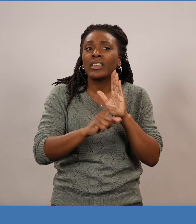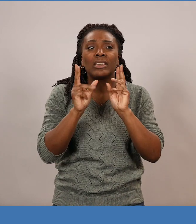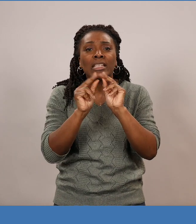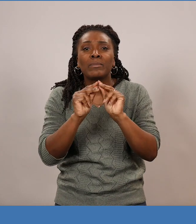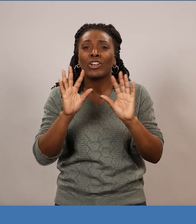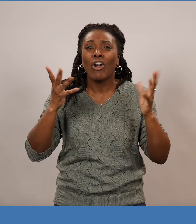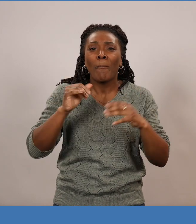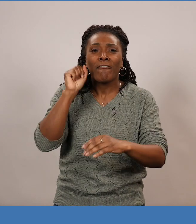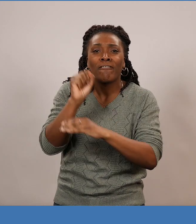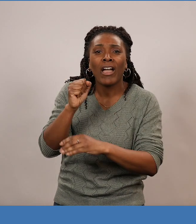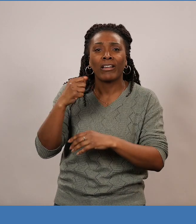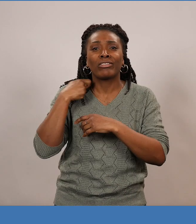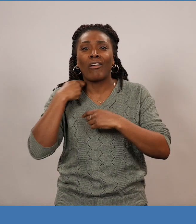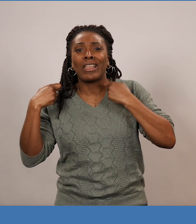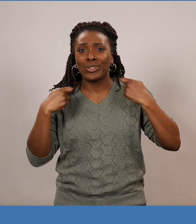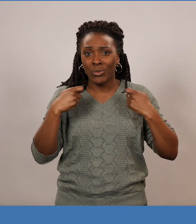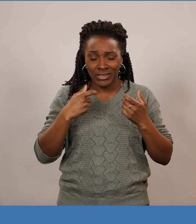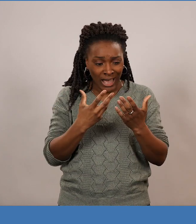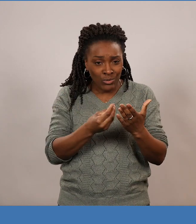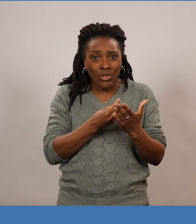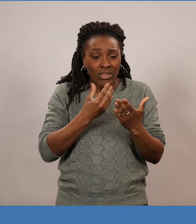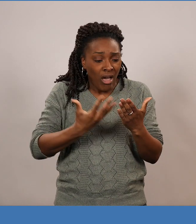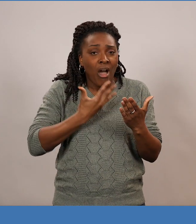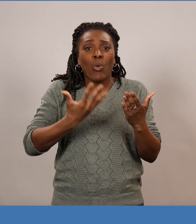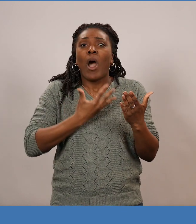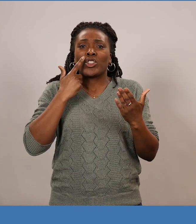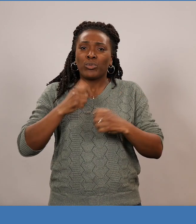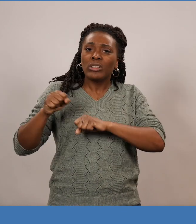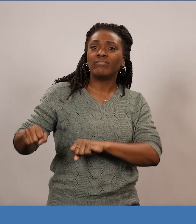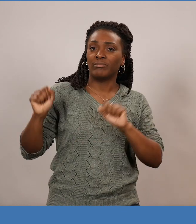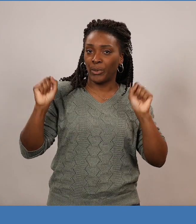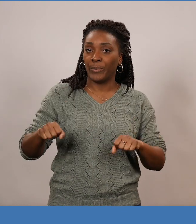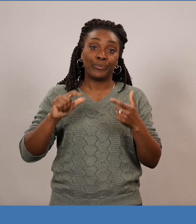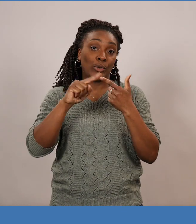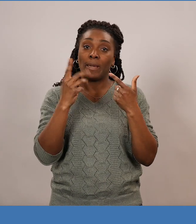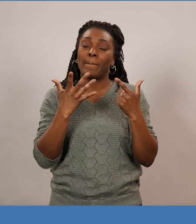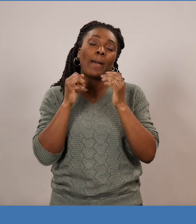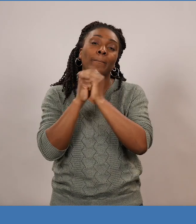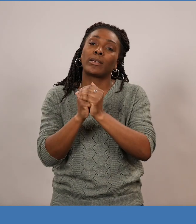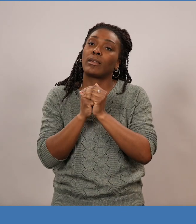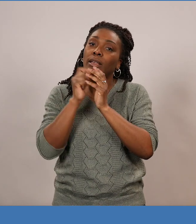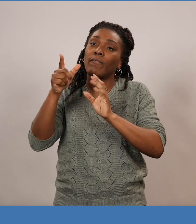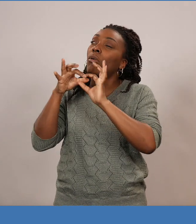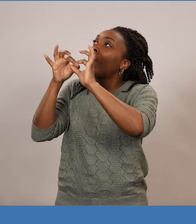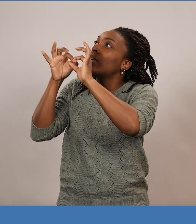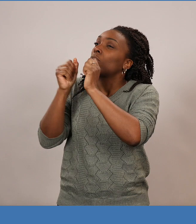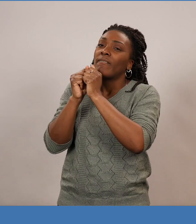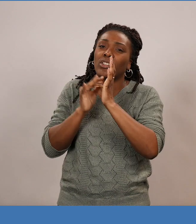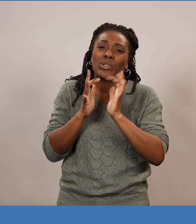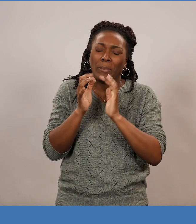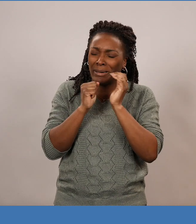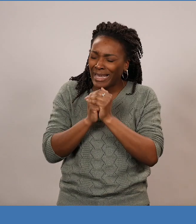de comment vaincre la tentation, nous sommes édifiés et nous sommes fortifiés. Deuxièmement, la prière. Passez du temps avec